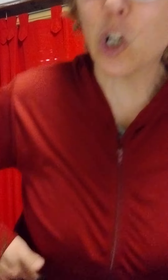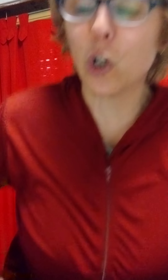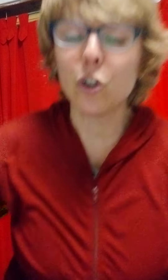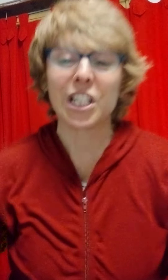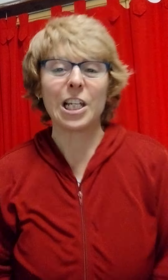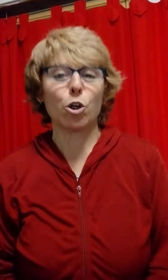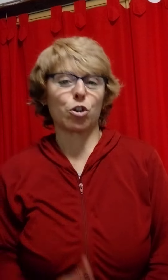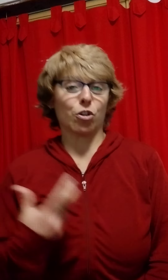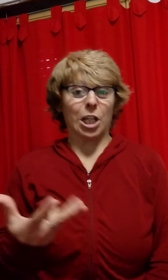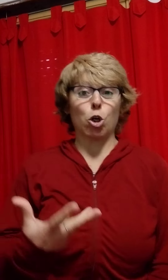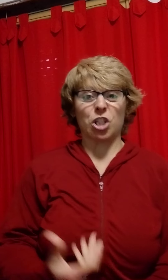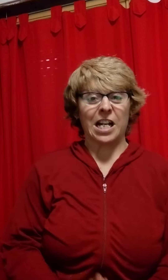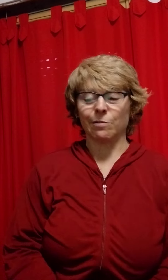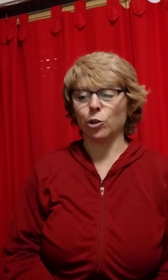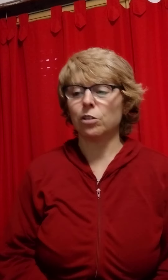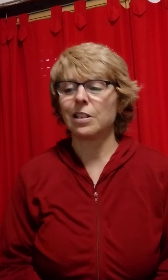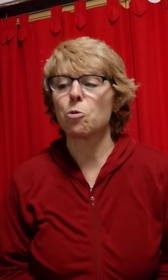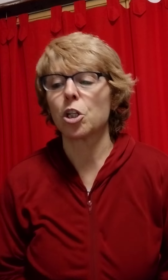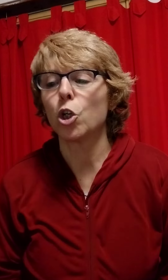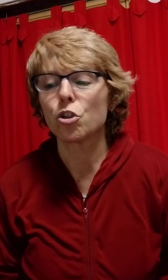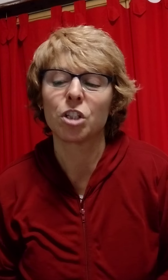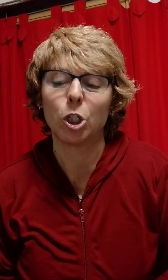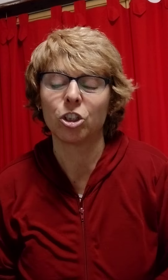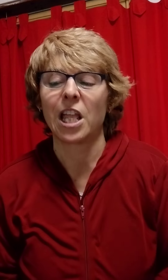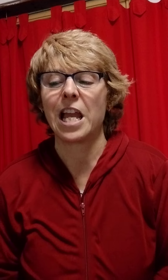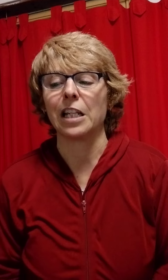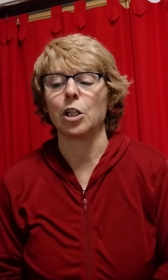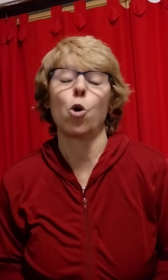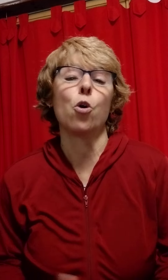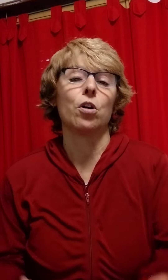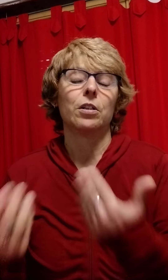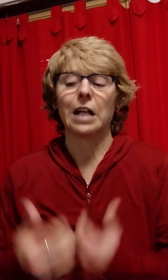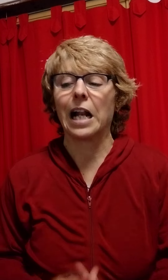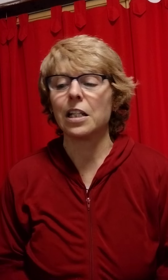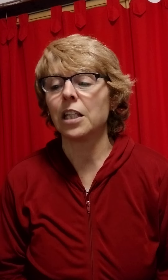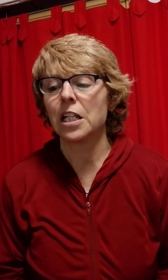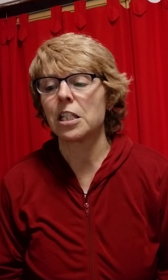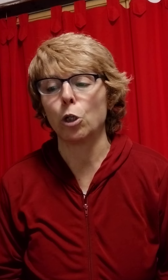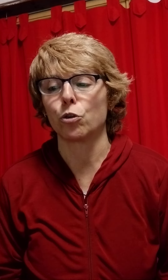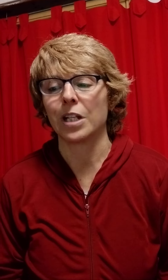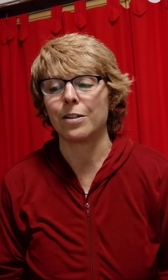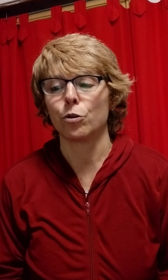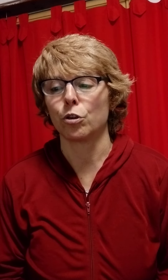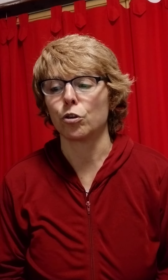O celoso. Celosa. ¿No? Estamos celosos, celosas de alguien. O alguien tiene celos hacia nosotros.